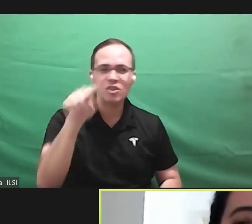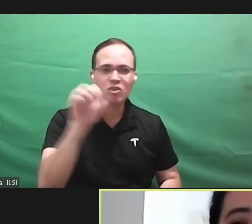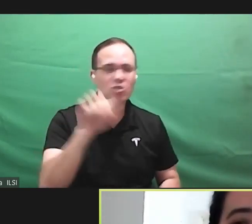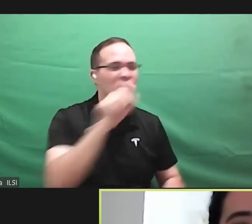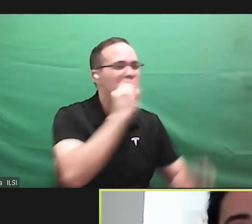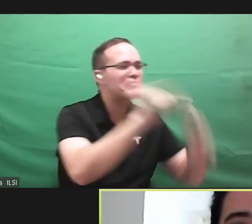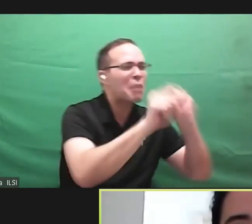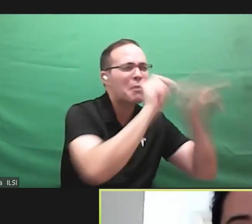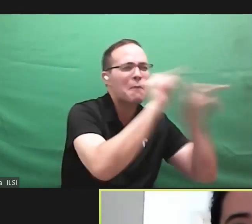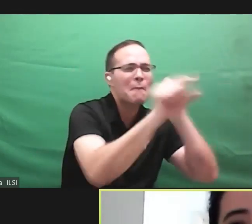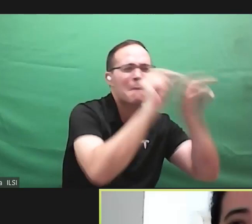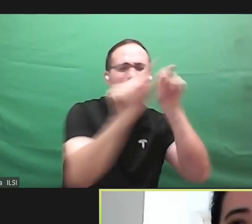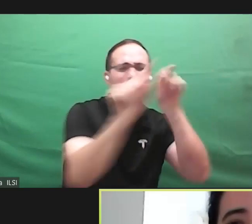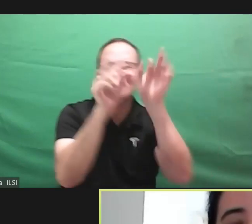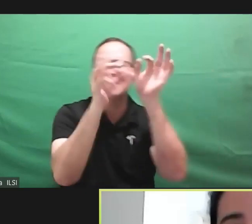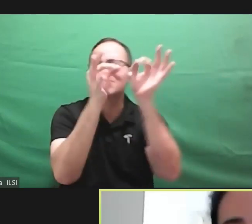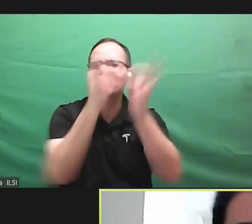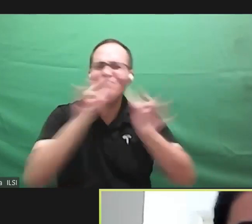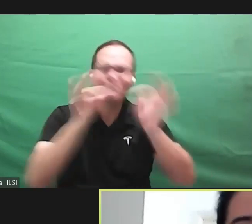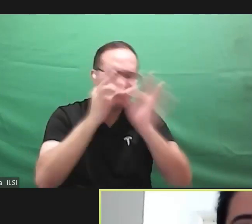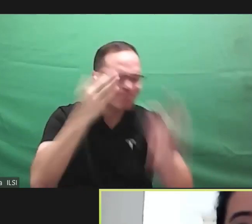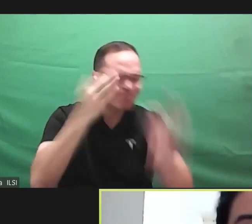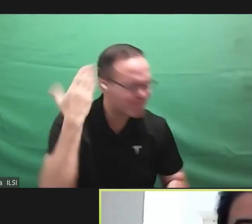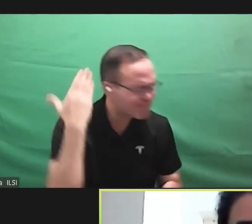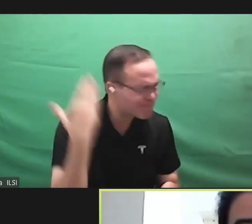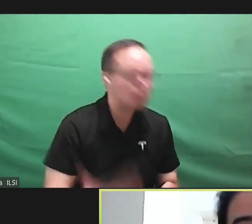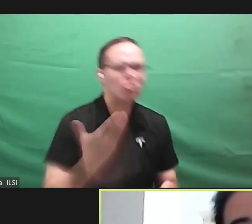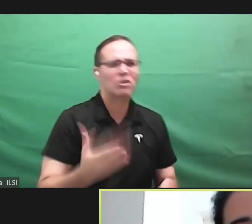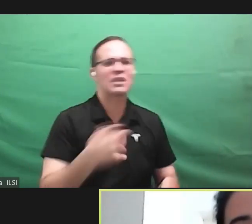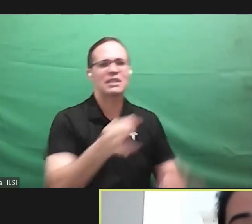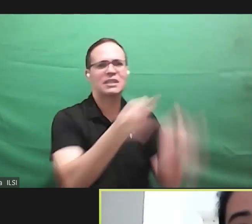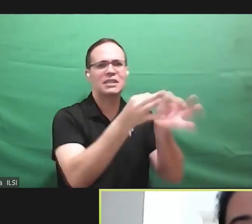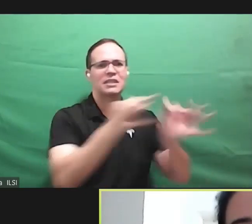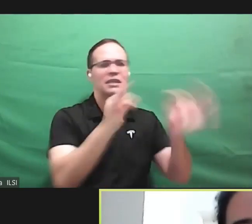no va a poner dar sobre la síndrome de Down o autismo.